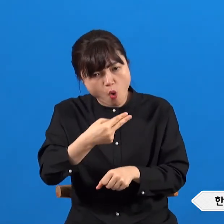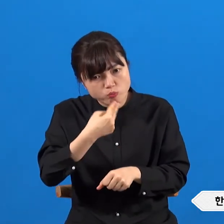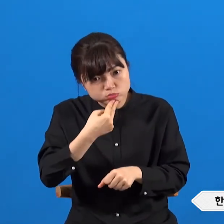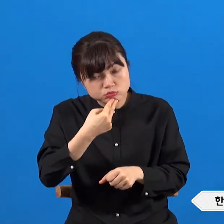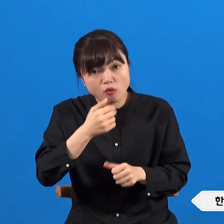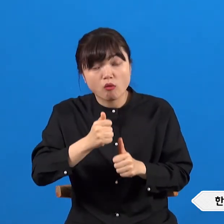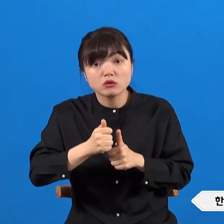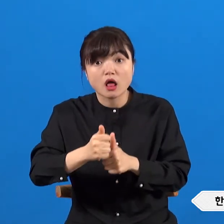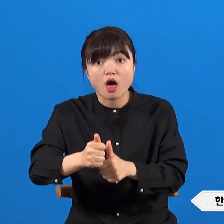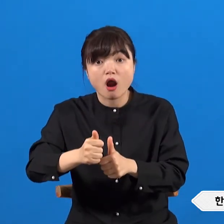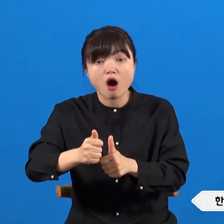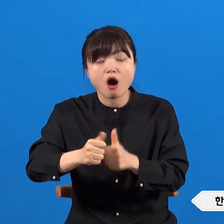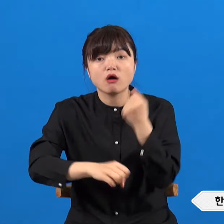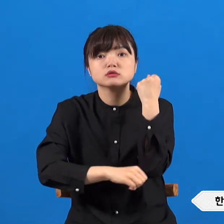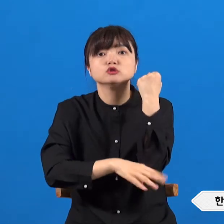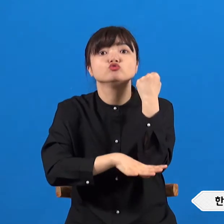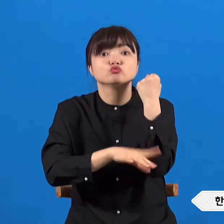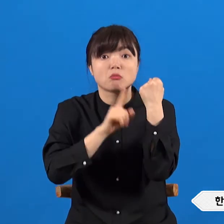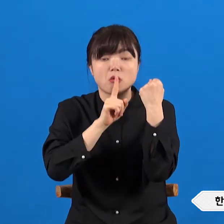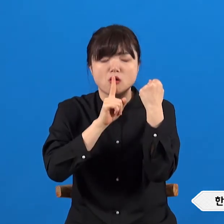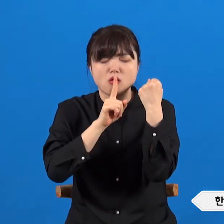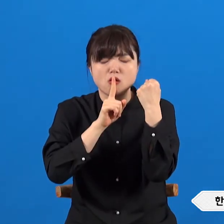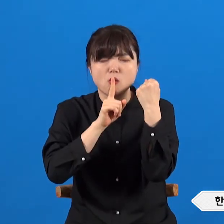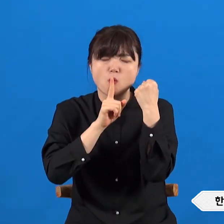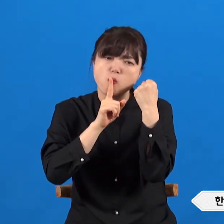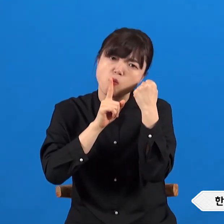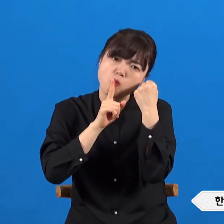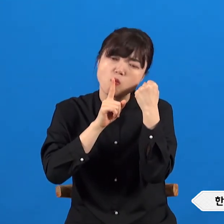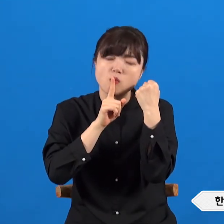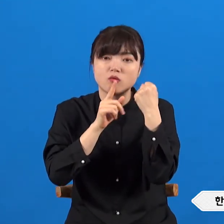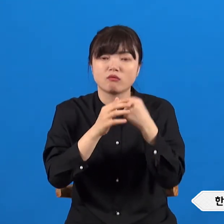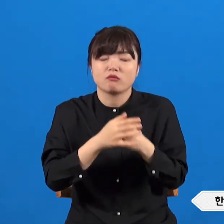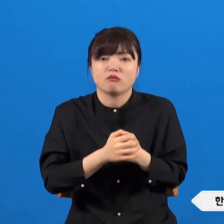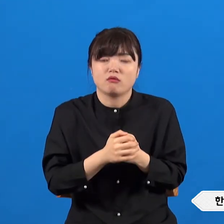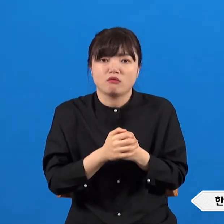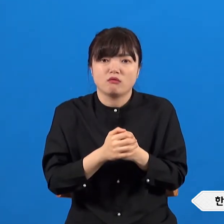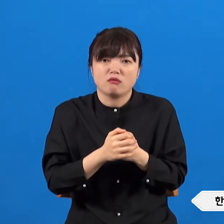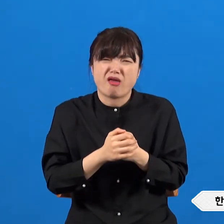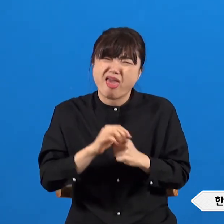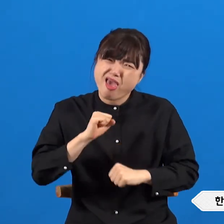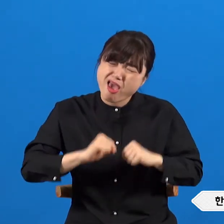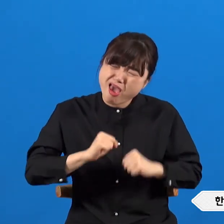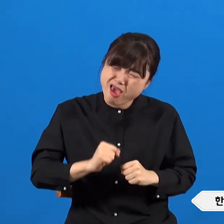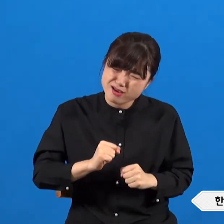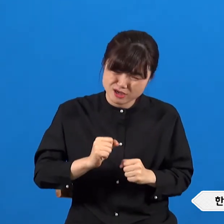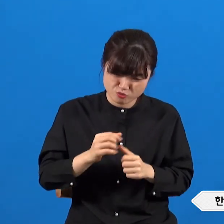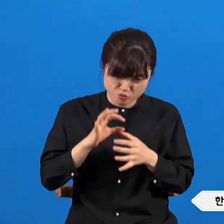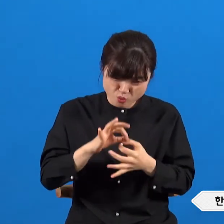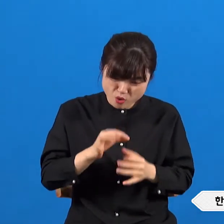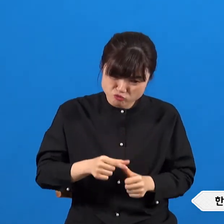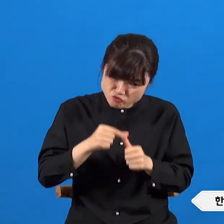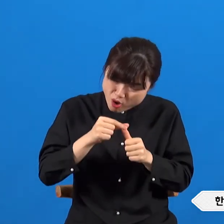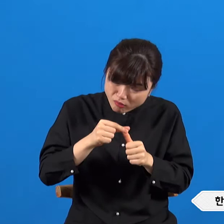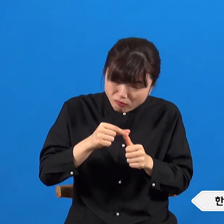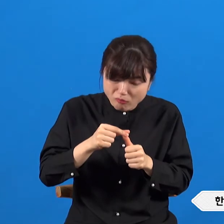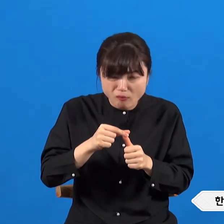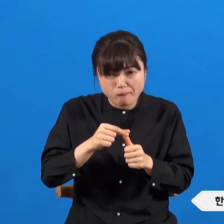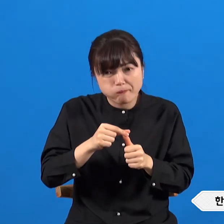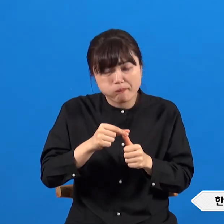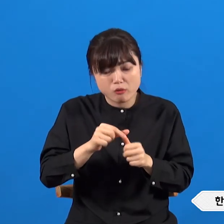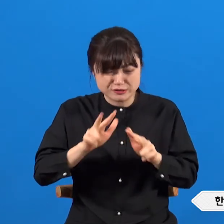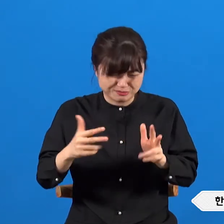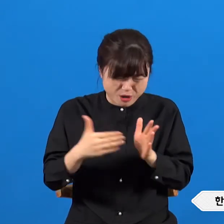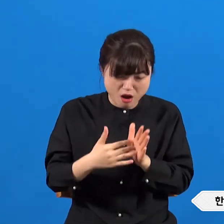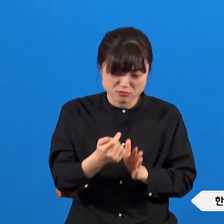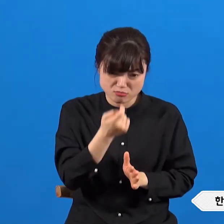했느냐 그것이 기준이라고 합니다. 그렇게 되면 행위 구원이 아닙니까? 우리가